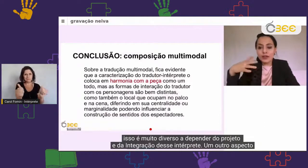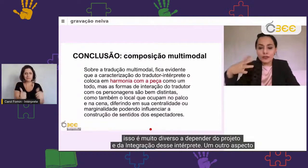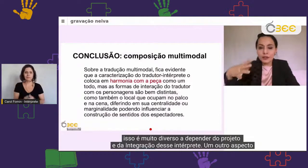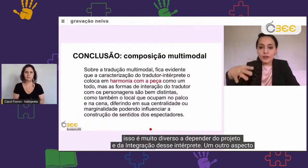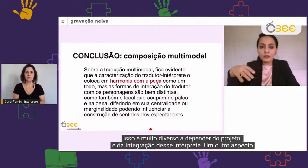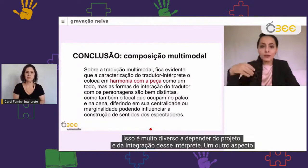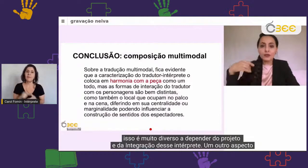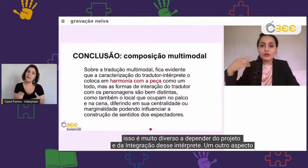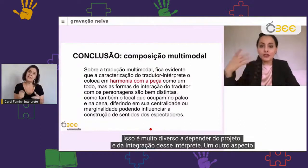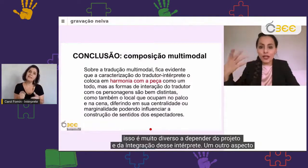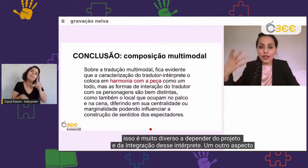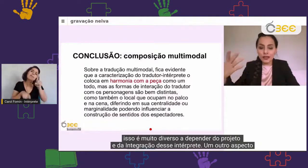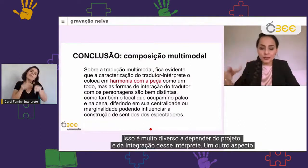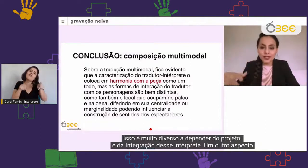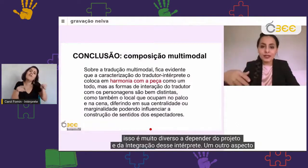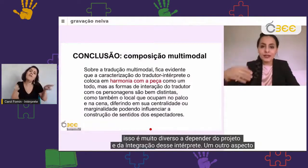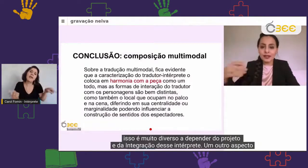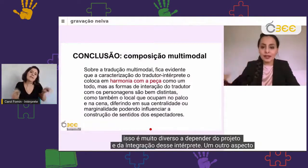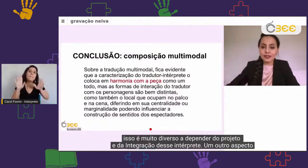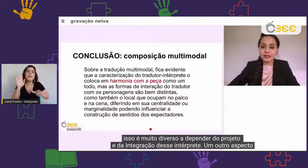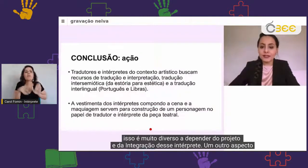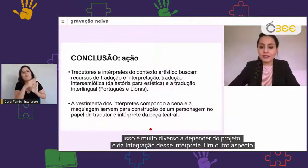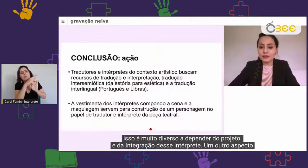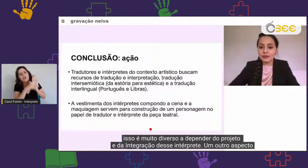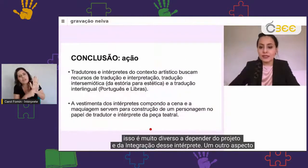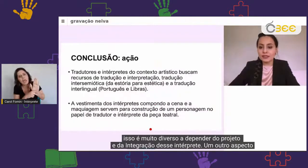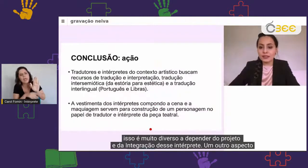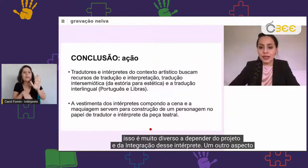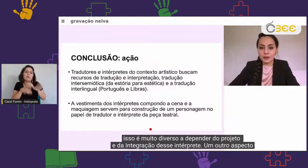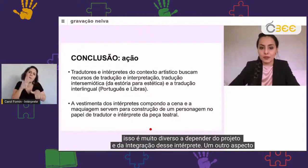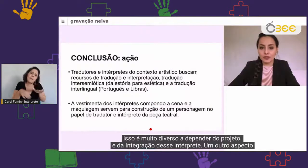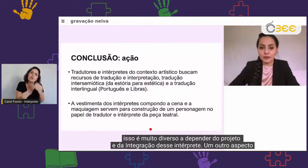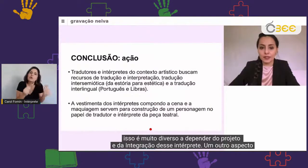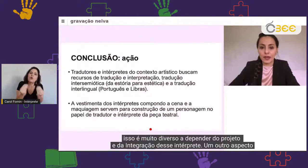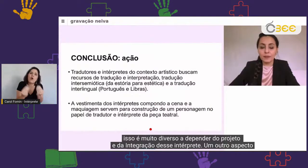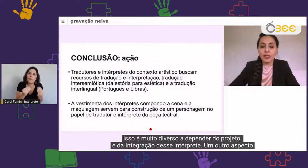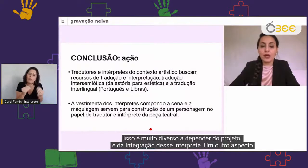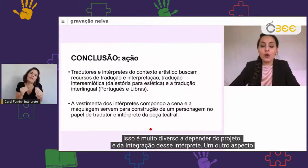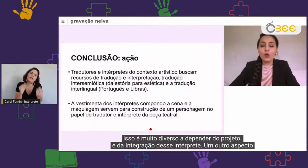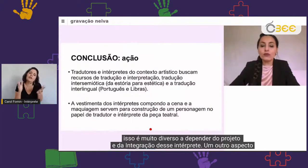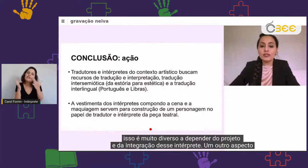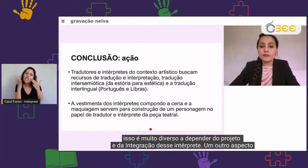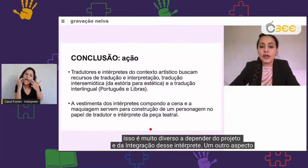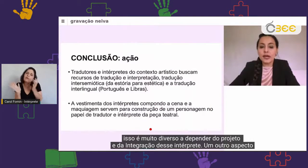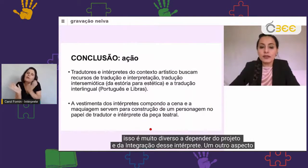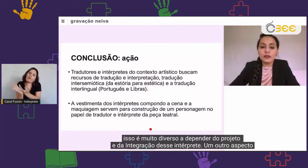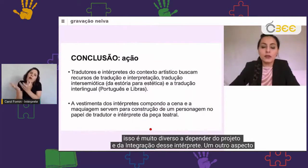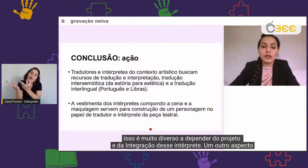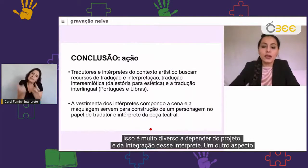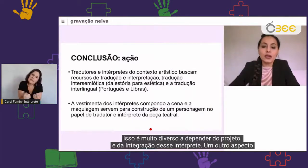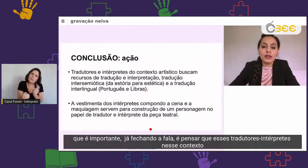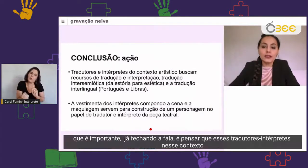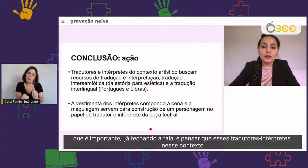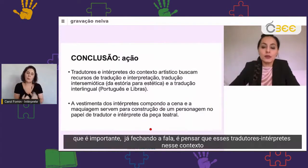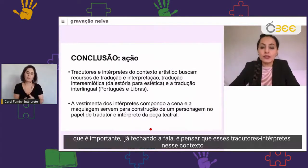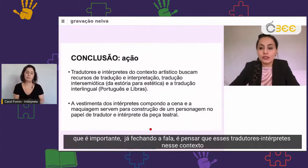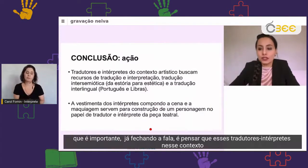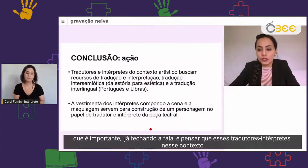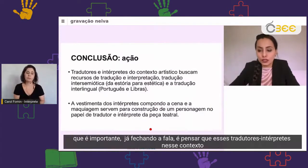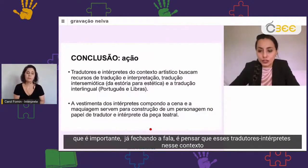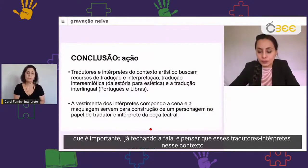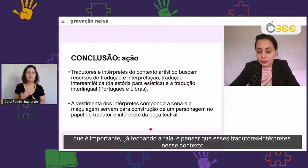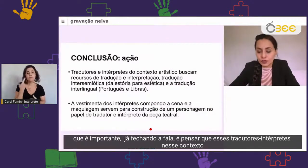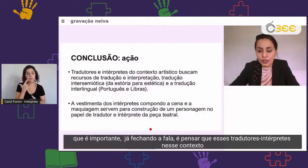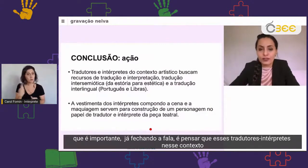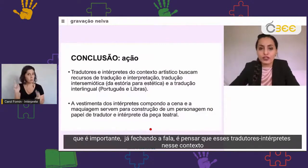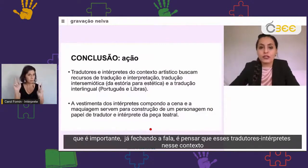muito diverso a depender do projeto, né, e da integração desse intérprete, tá? Um outro aspecto que é